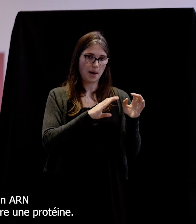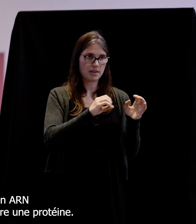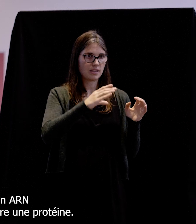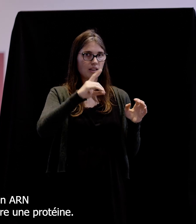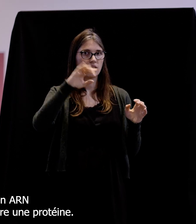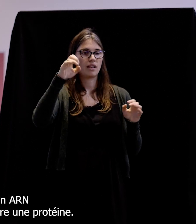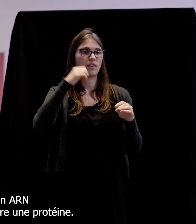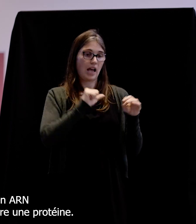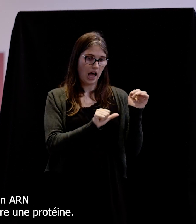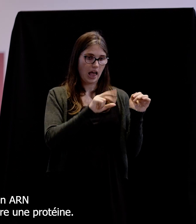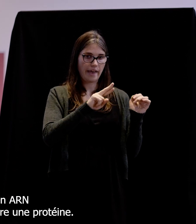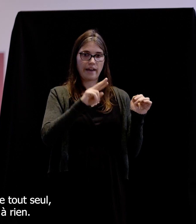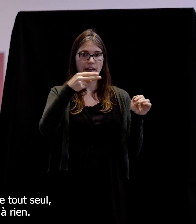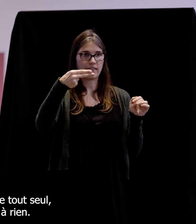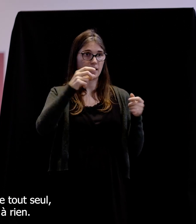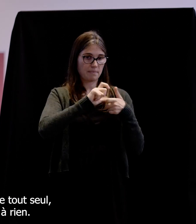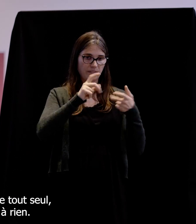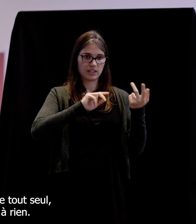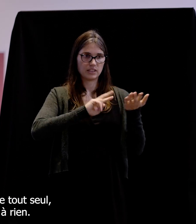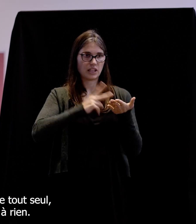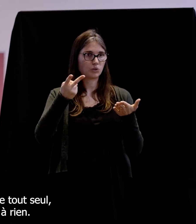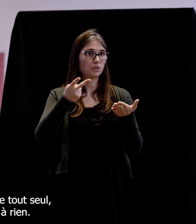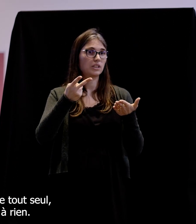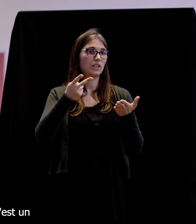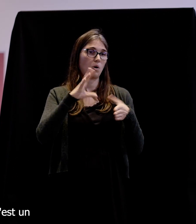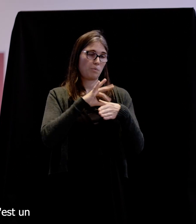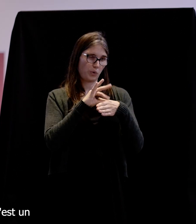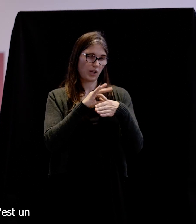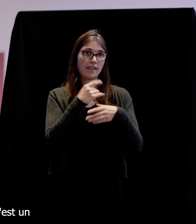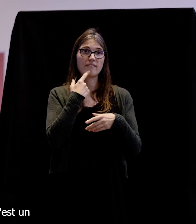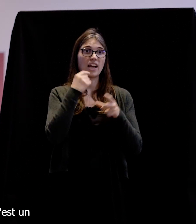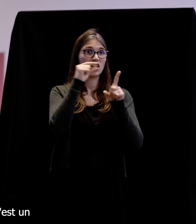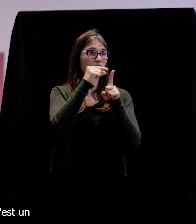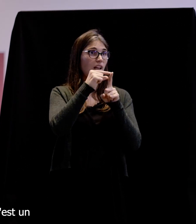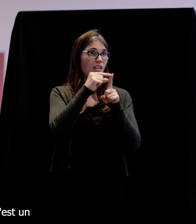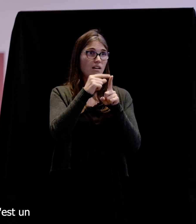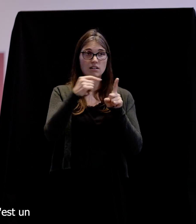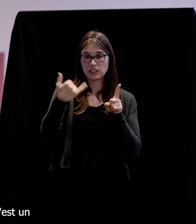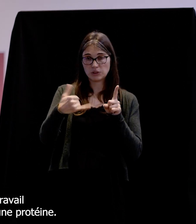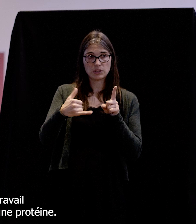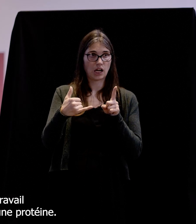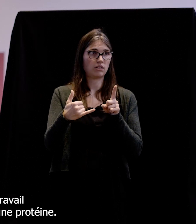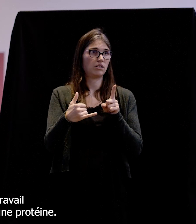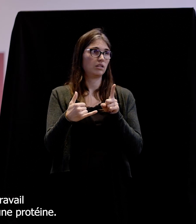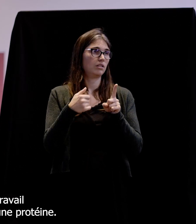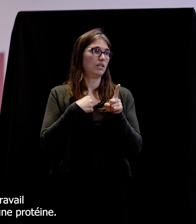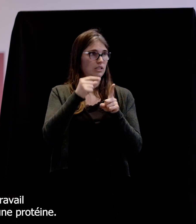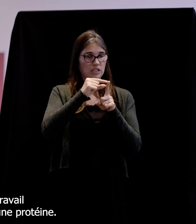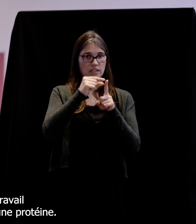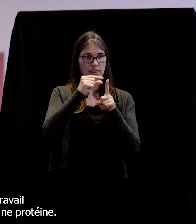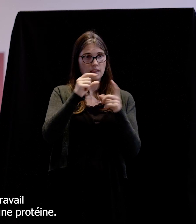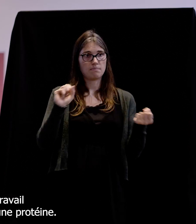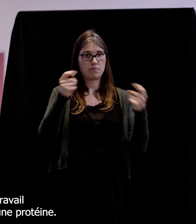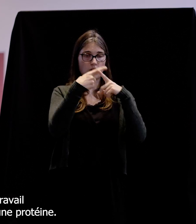ARN, puis traduit pour faire une protéine. En fait, un gène tout seul, ça sert à rien, un gène. Un gène, c'est un plan de